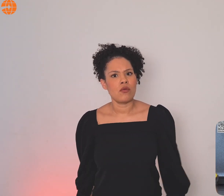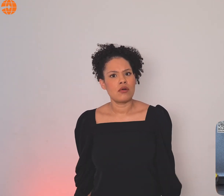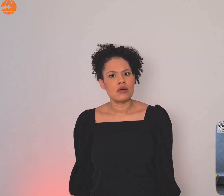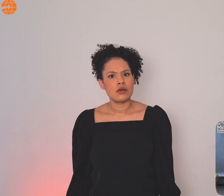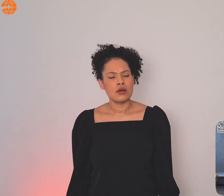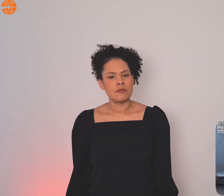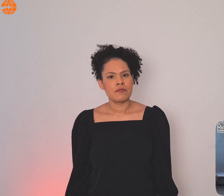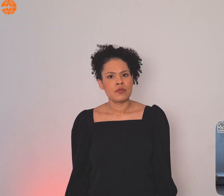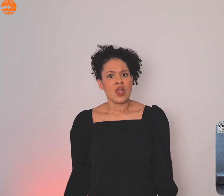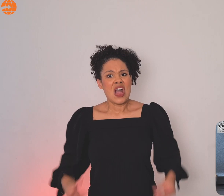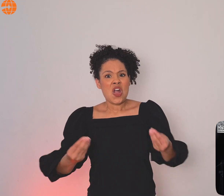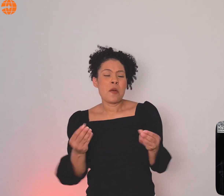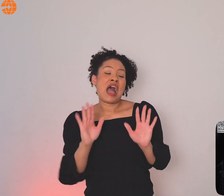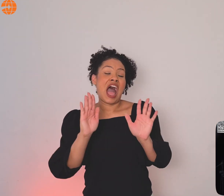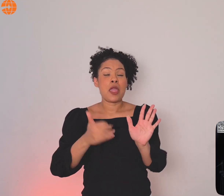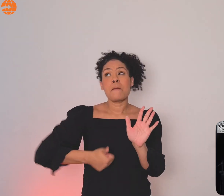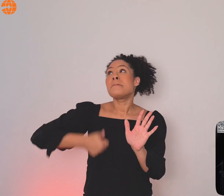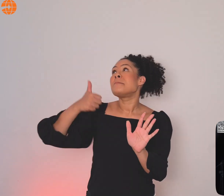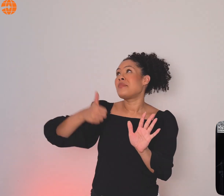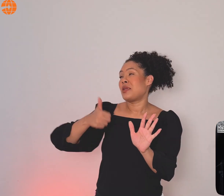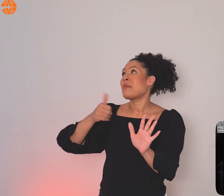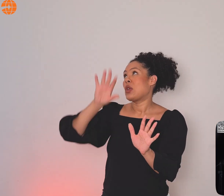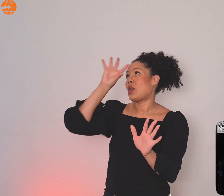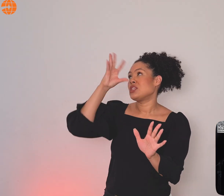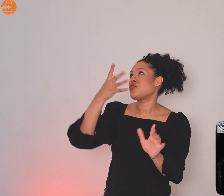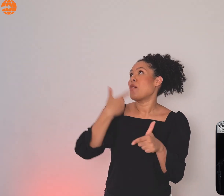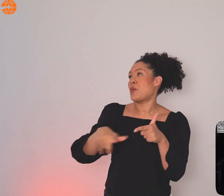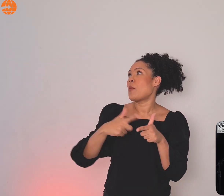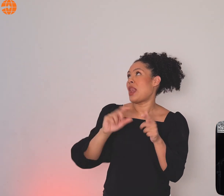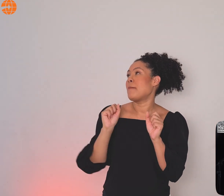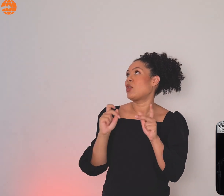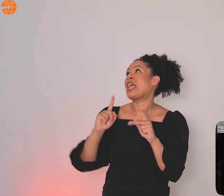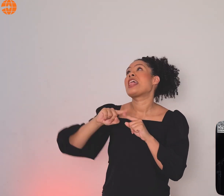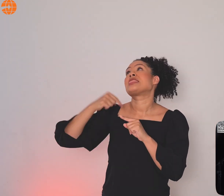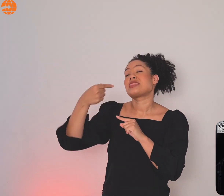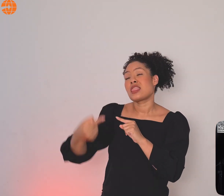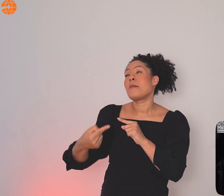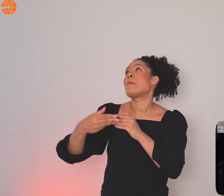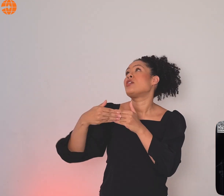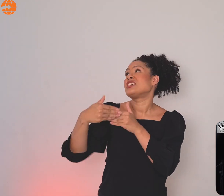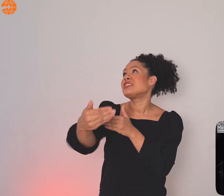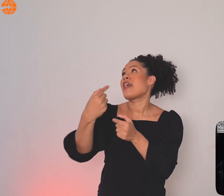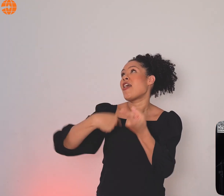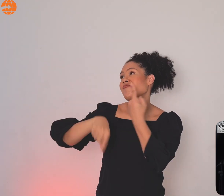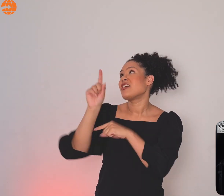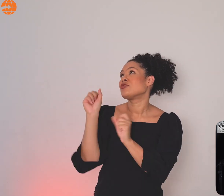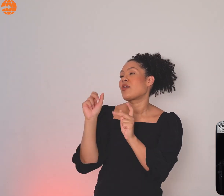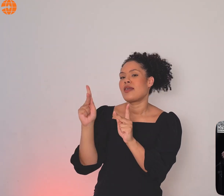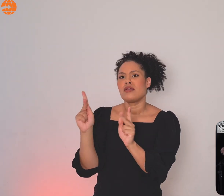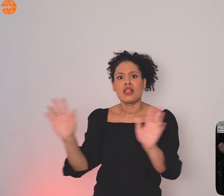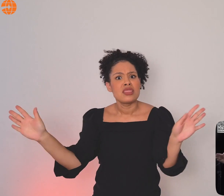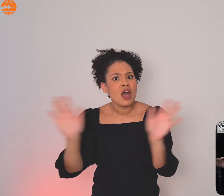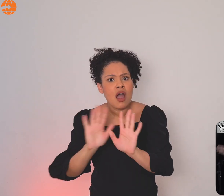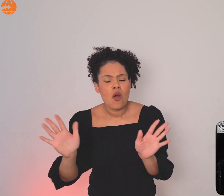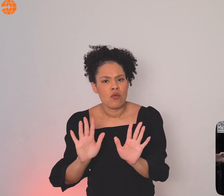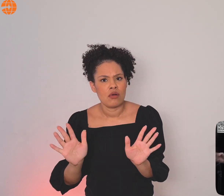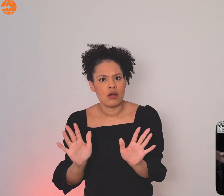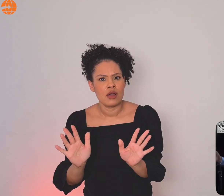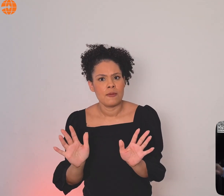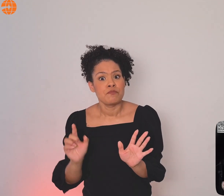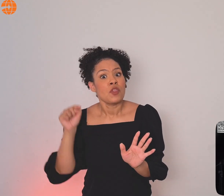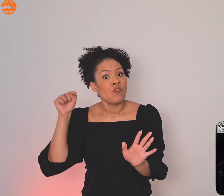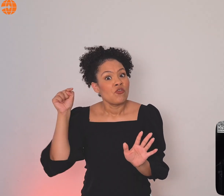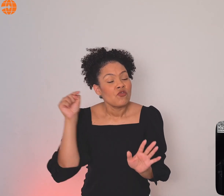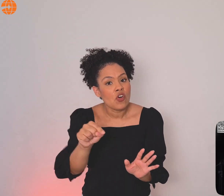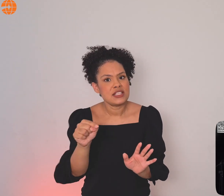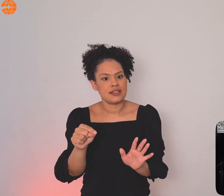Não espere resolver os problemas para avançar. Os problemas serão resolvidos no tempo de Deus, enquanto você avança nos sonhos de Deus